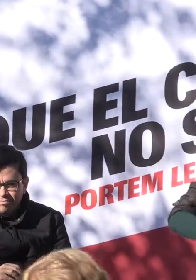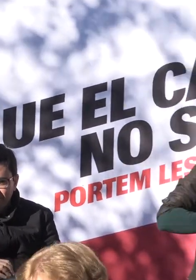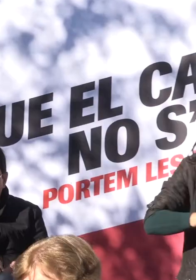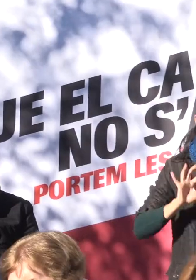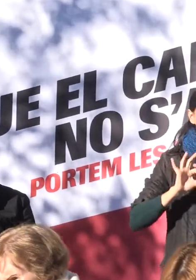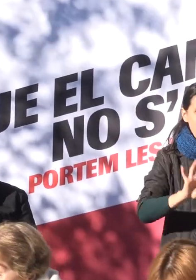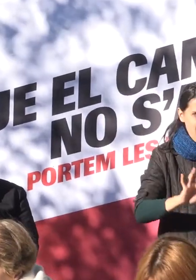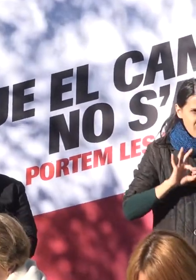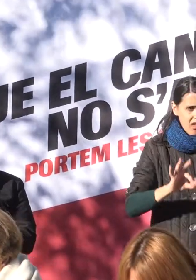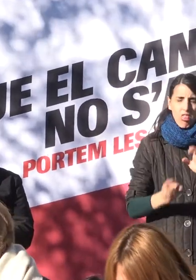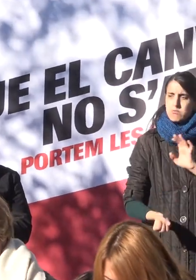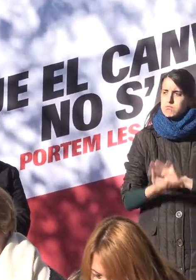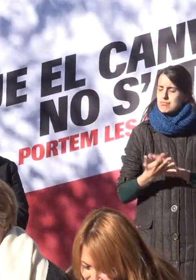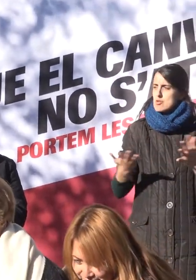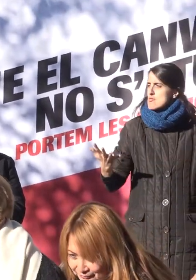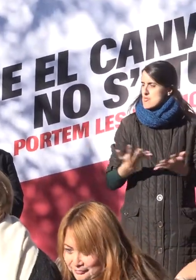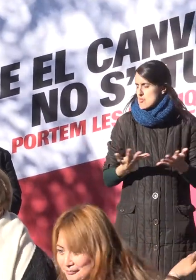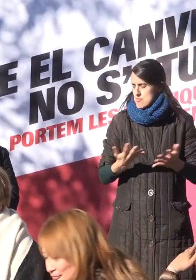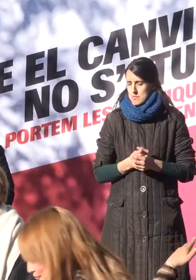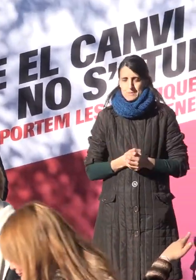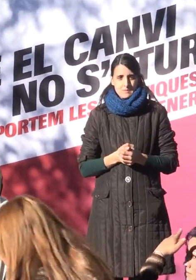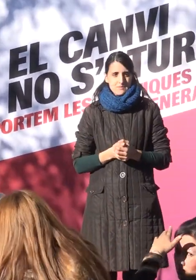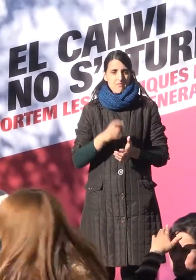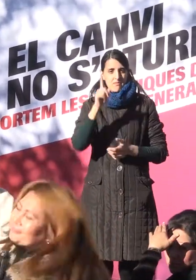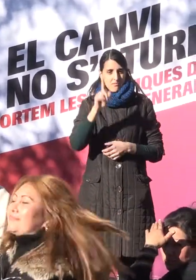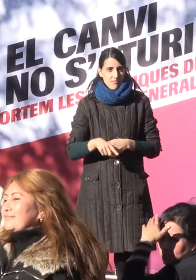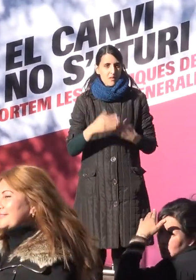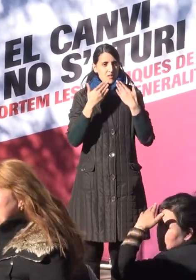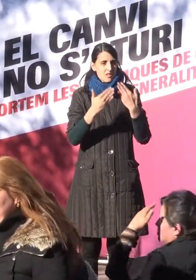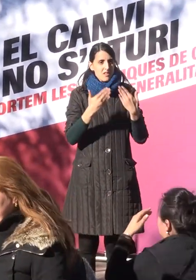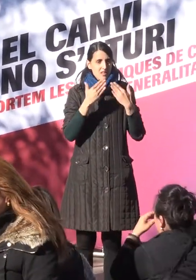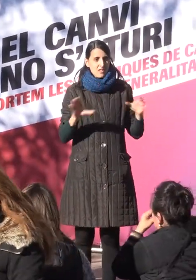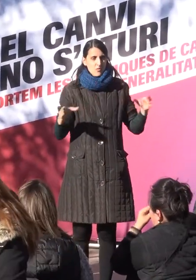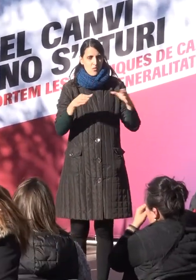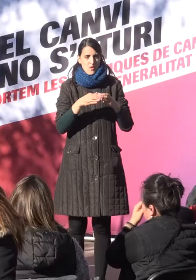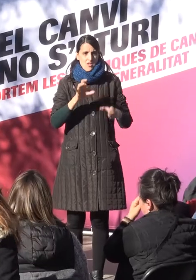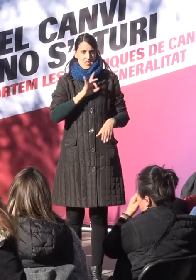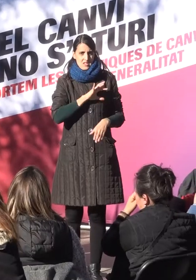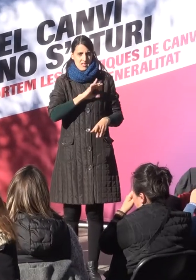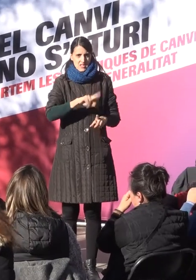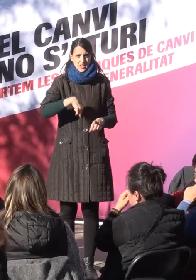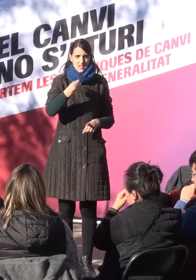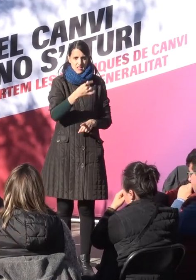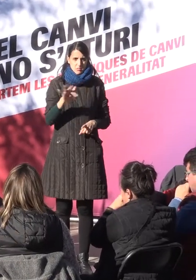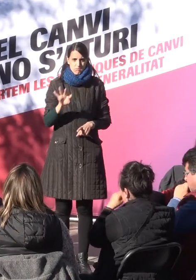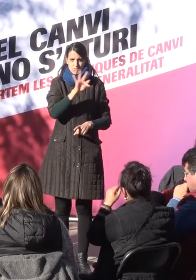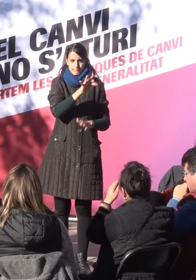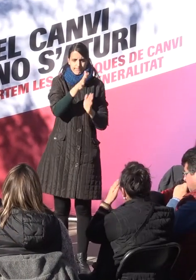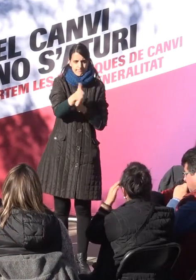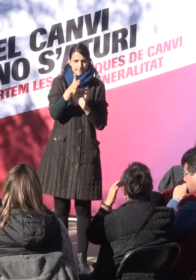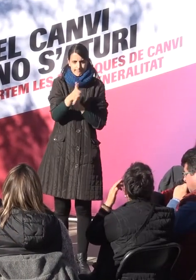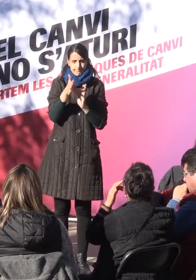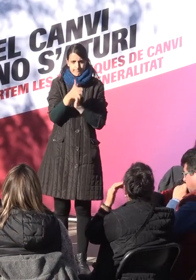podemos tejer juntas y juntos agradecer también la presencia de la comunidad chilena que ahora sandra no va a